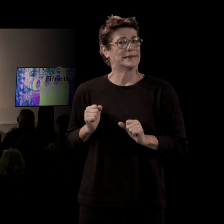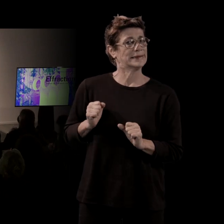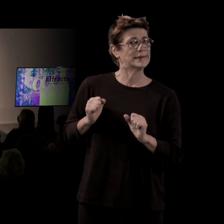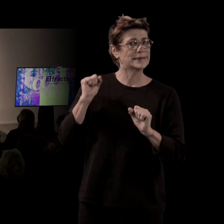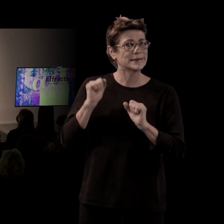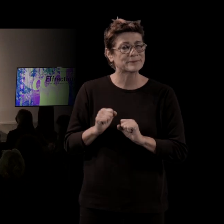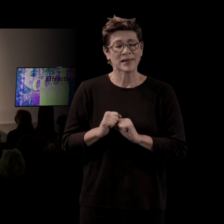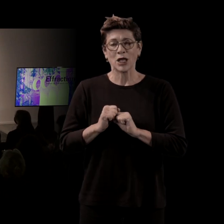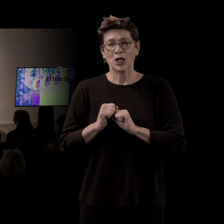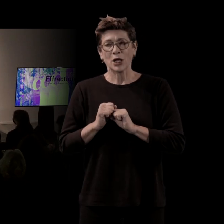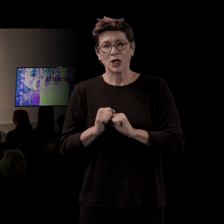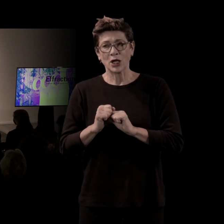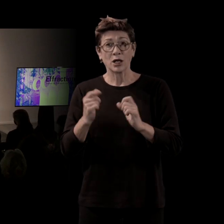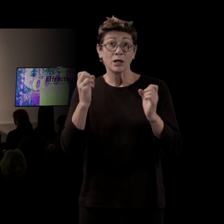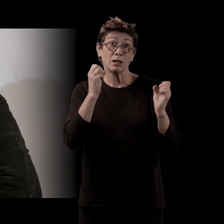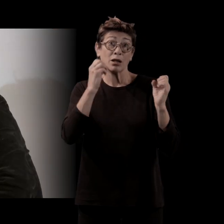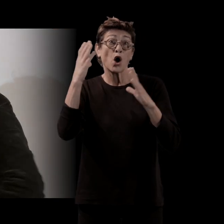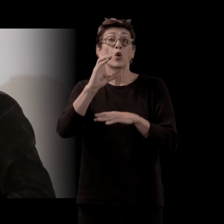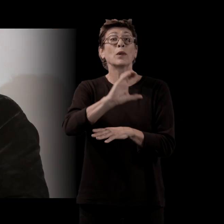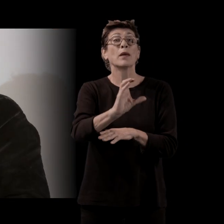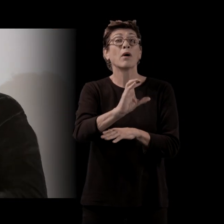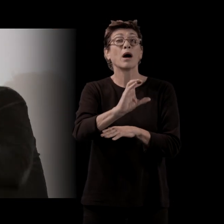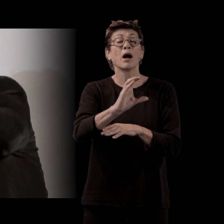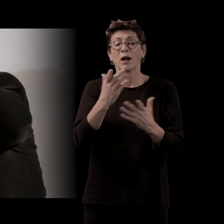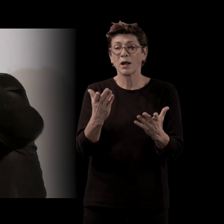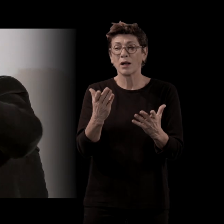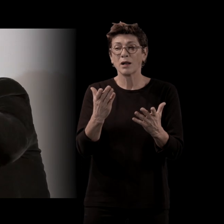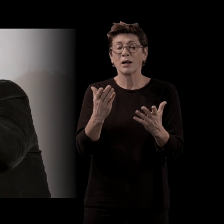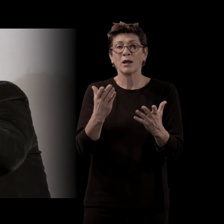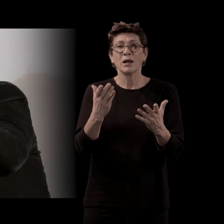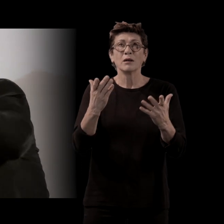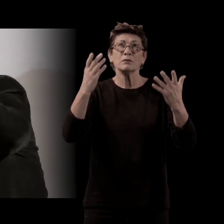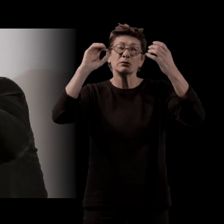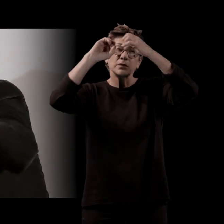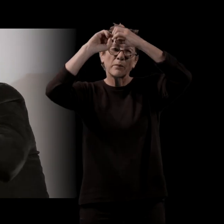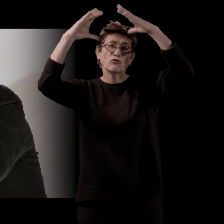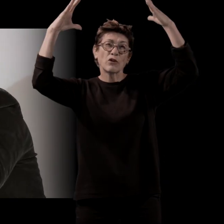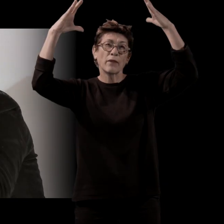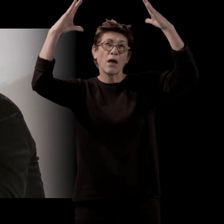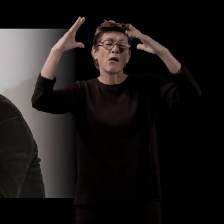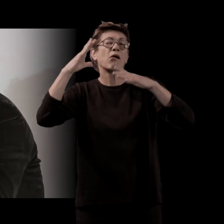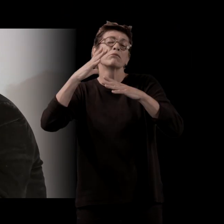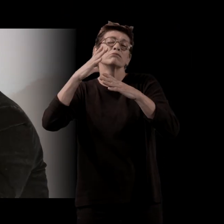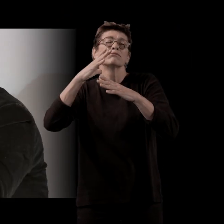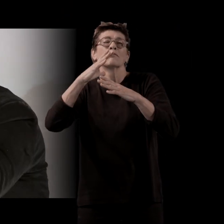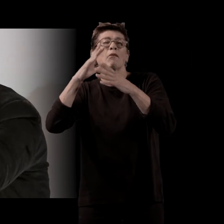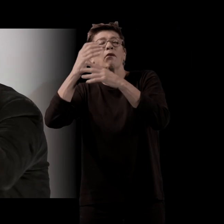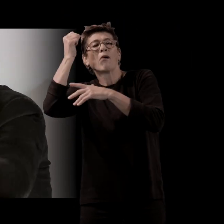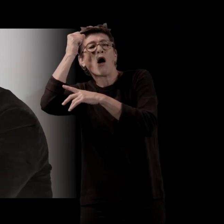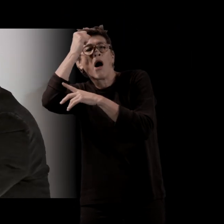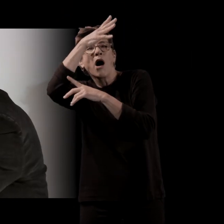'importe quoi. Moi, j'imaginais aussi à travers Connemara la réunion entre notre imaginaire anglo-saxon, puisque évidemment, Connemara, Claude Saffer, et une